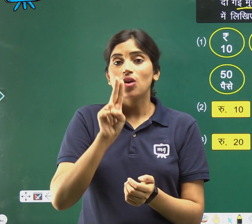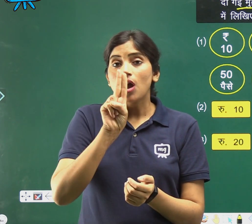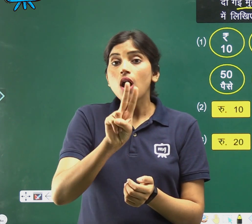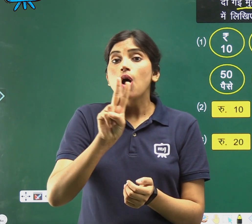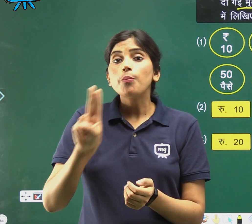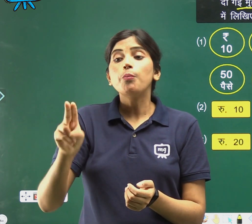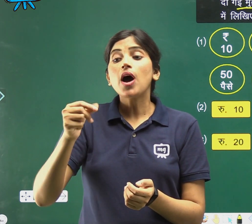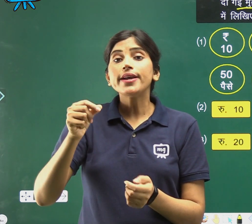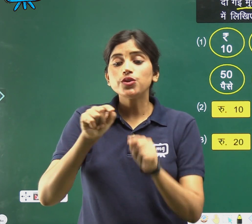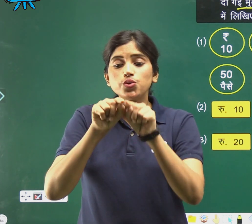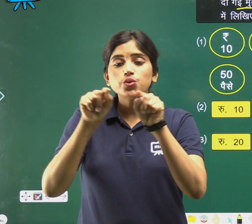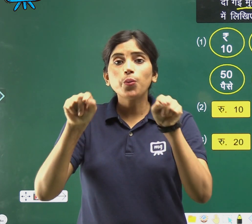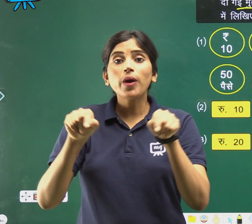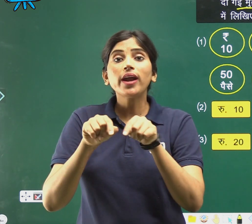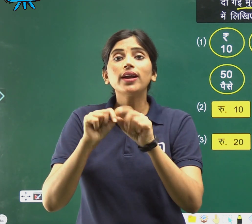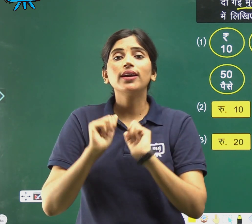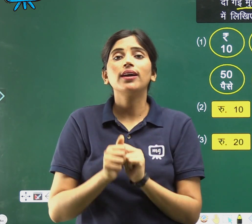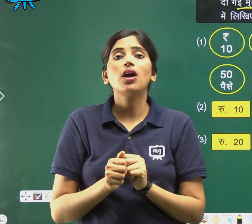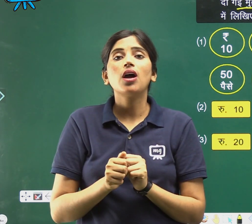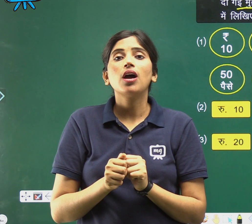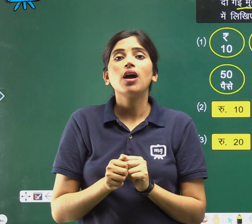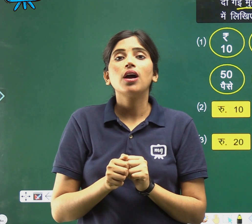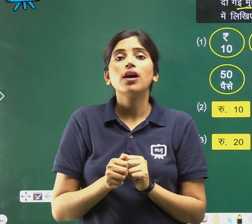22 रुपए